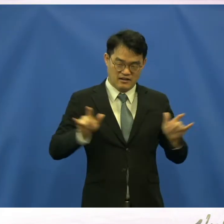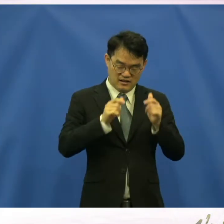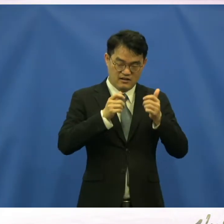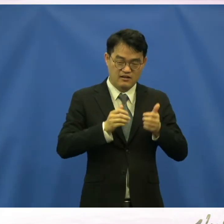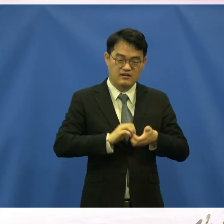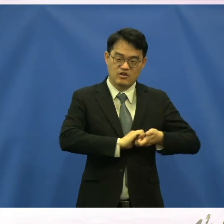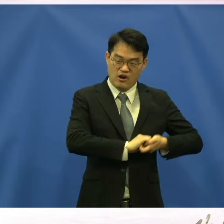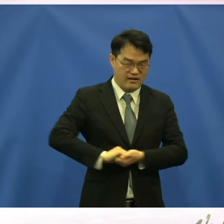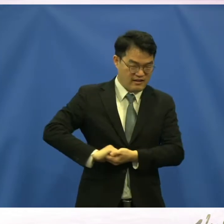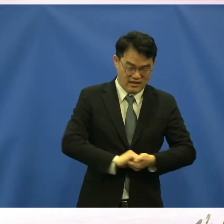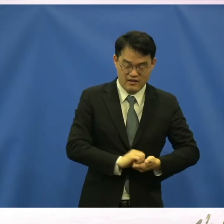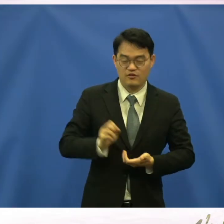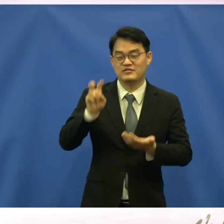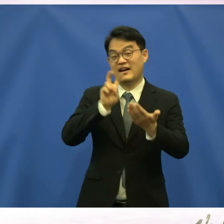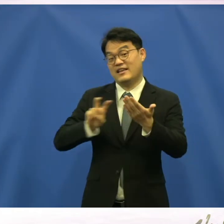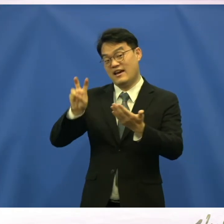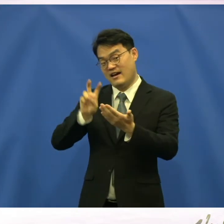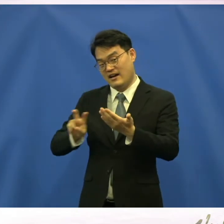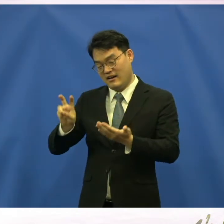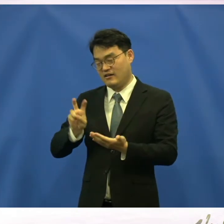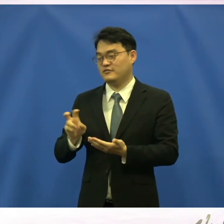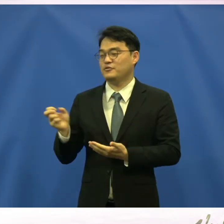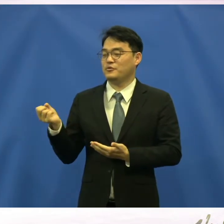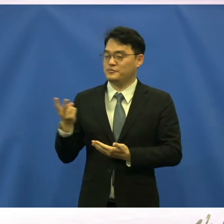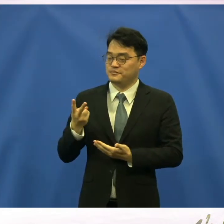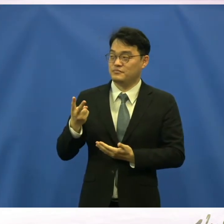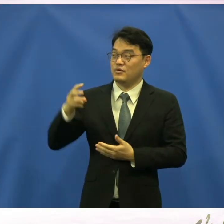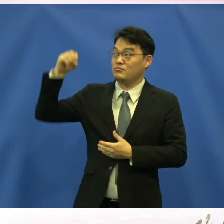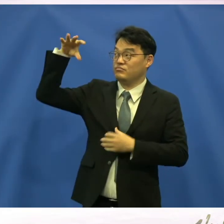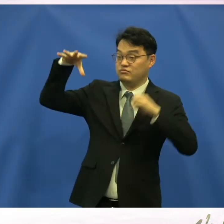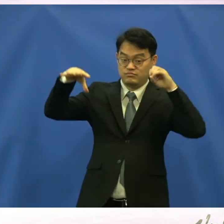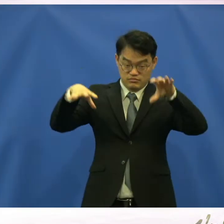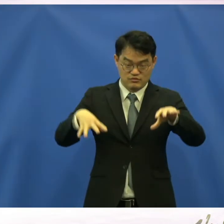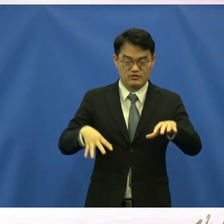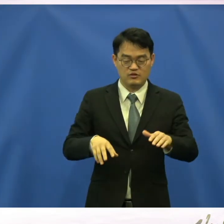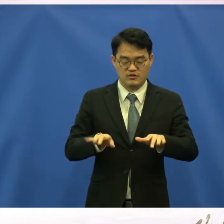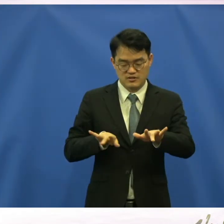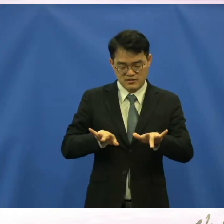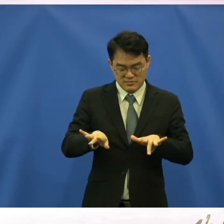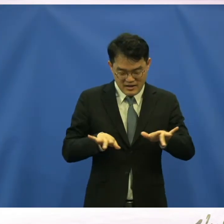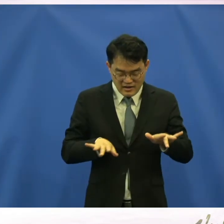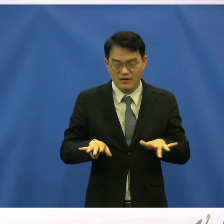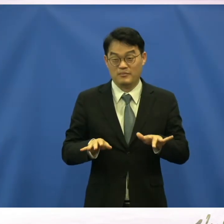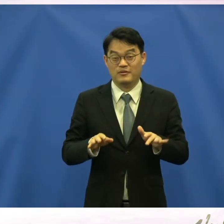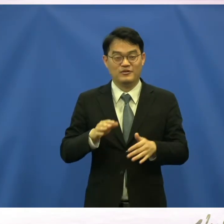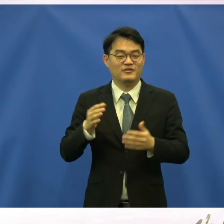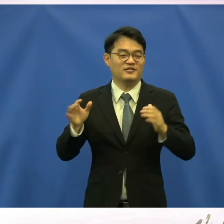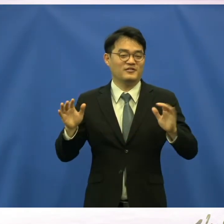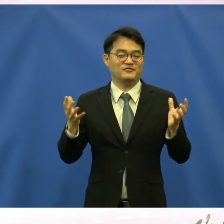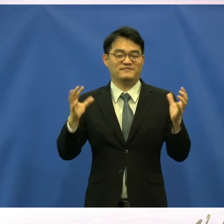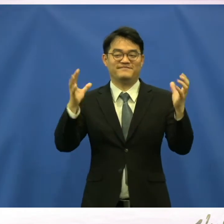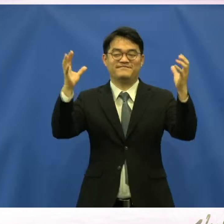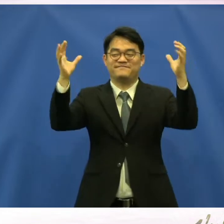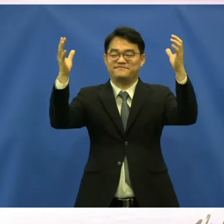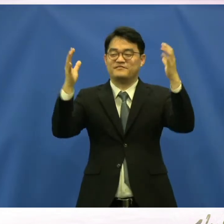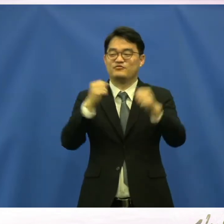음향 조명 다 수고하신 분들이 많아서 우리가 은혜를 받습니다. 그분들 격려하는 박수 한번 치겠습니다.